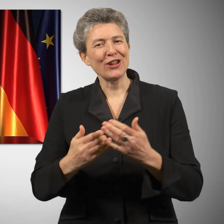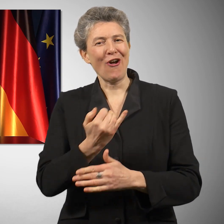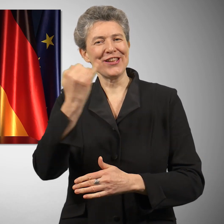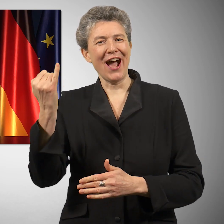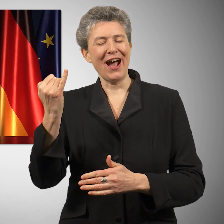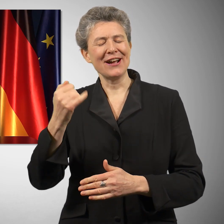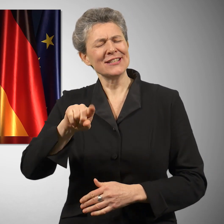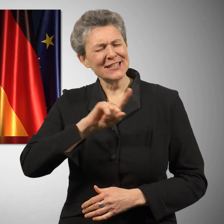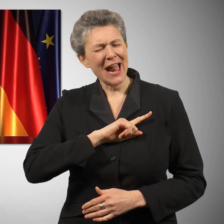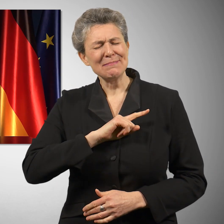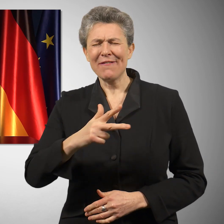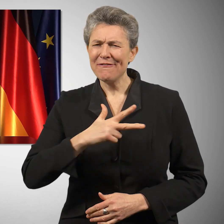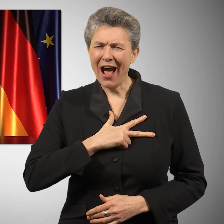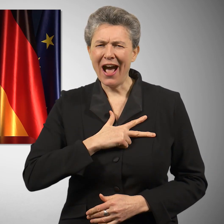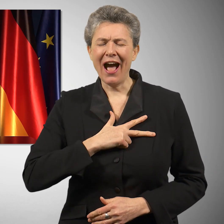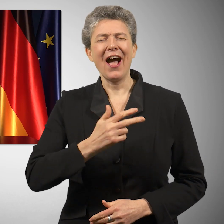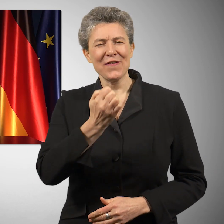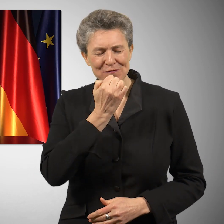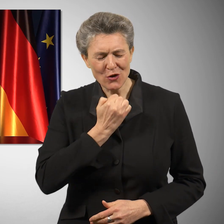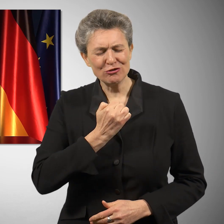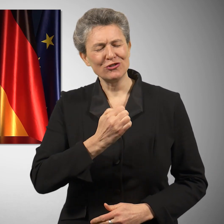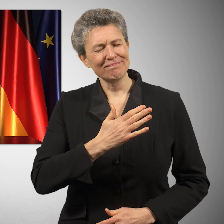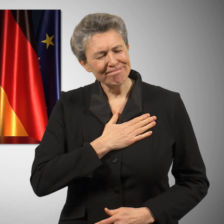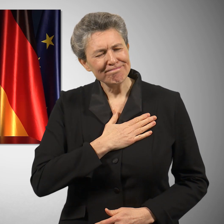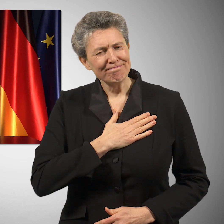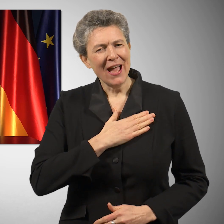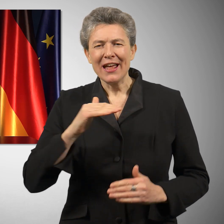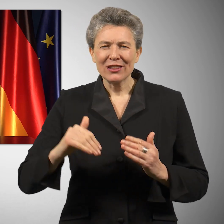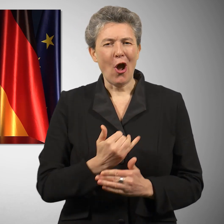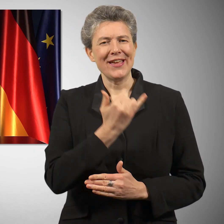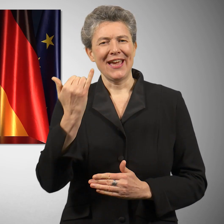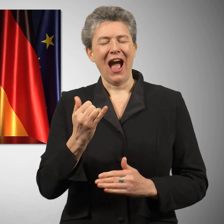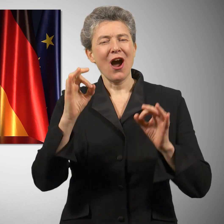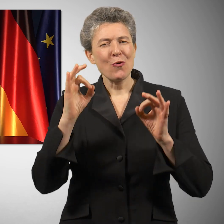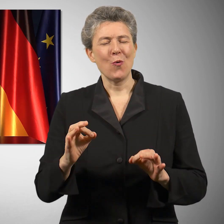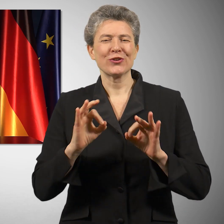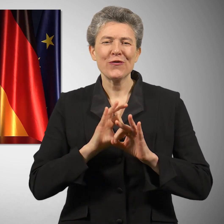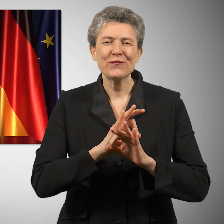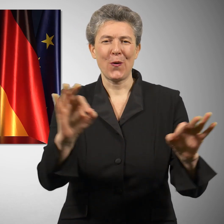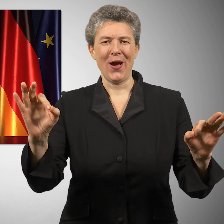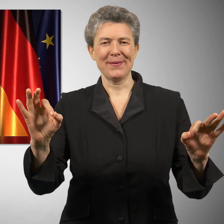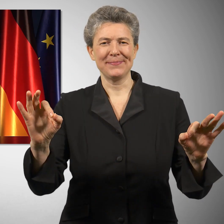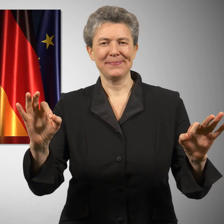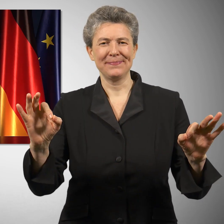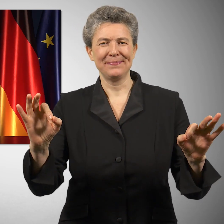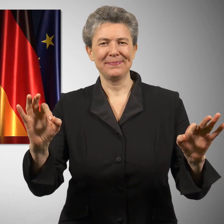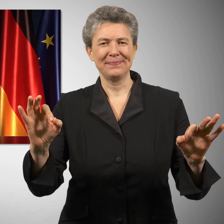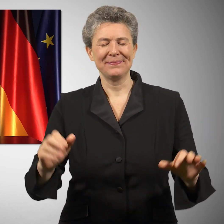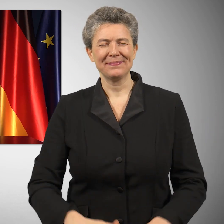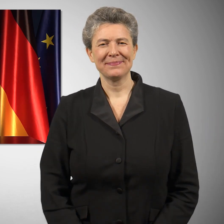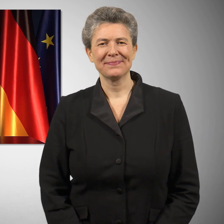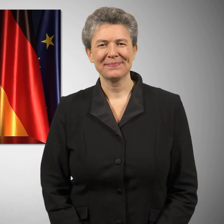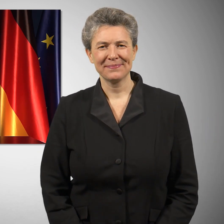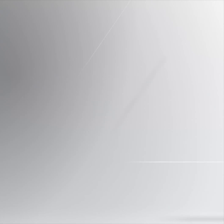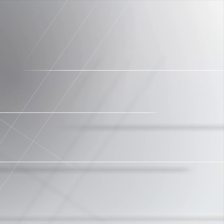anstoßen. Ich wünsche Ihnen von ganzem Herzen, dass dieses neue Jahr für Sie ein gutes Jahr wird.